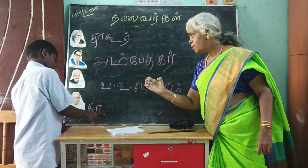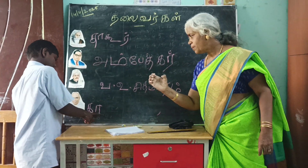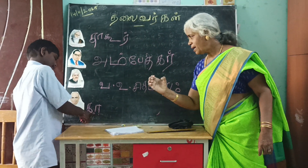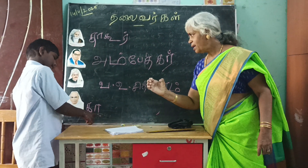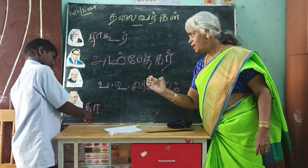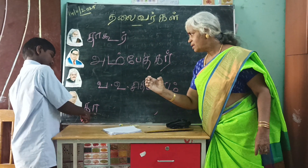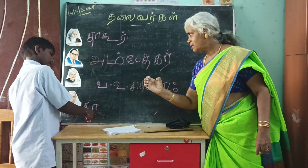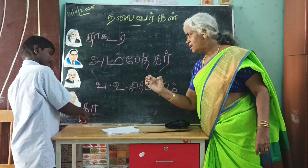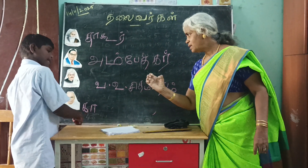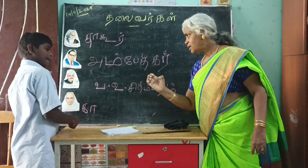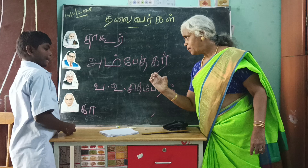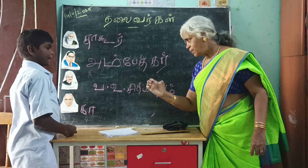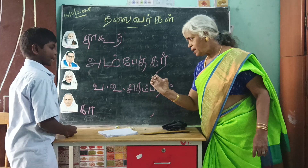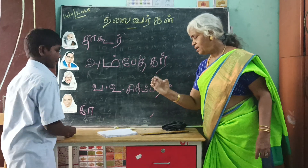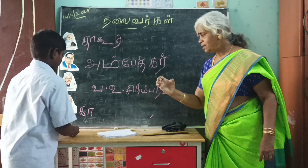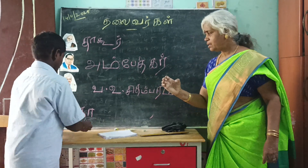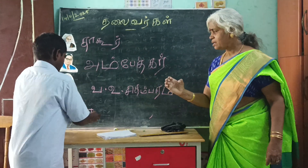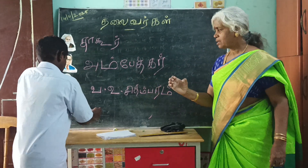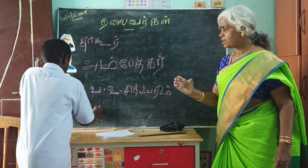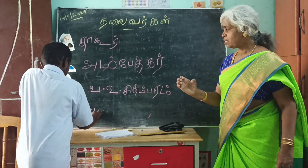ம ம